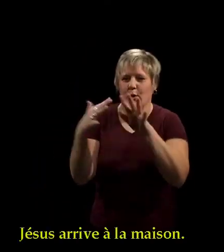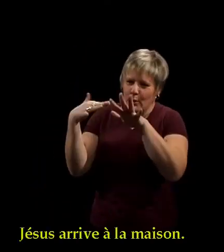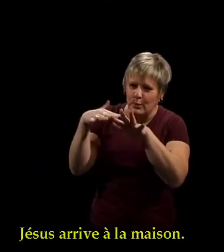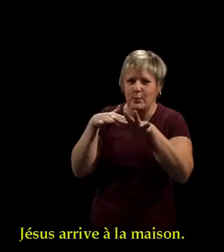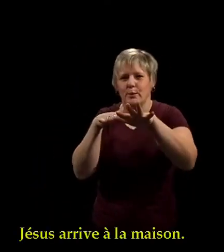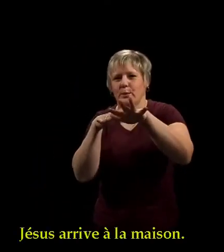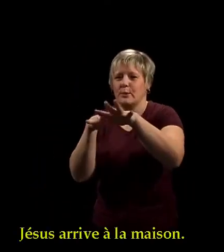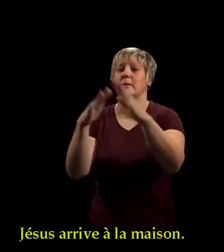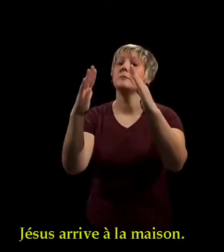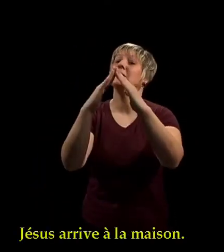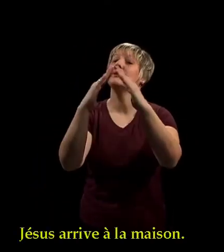Jésus arrive à la maison.